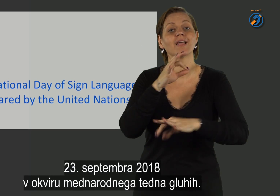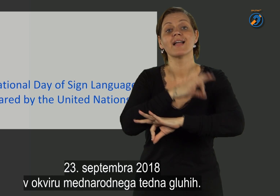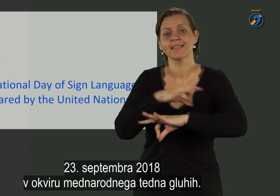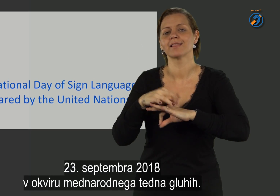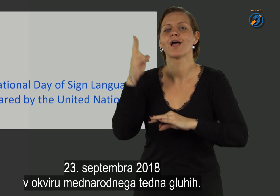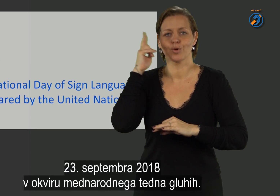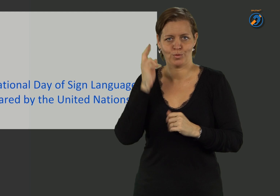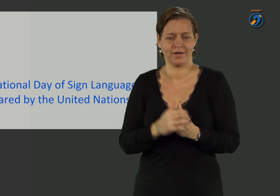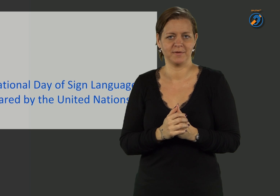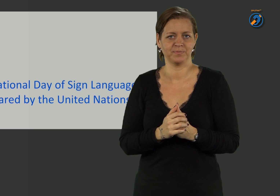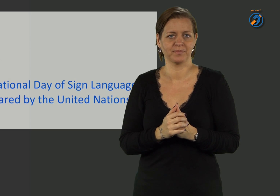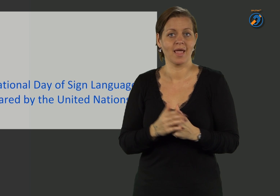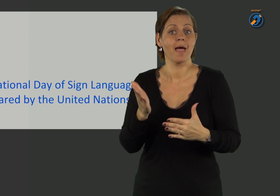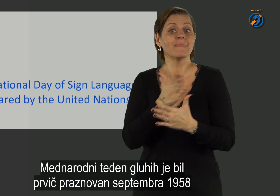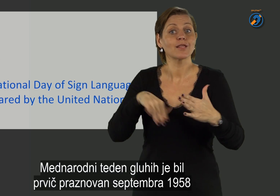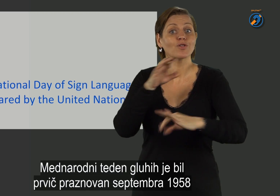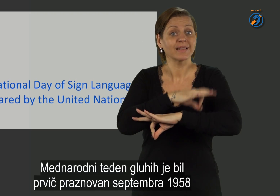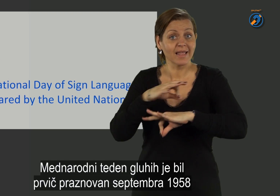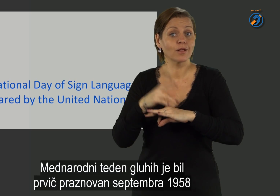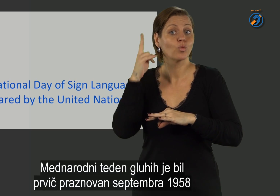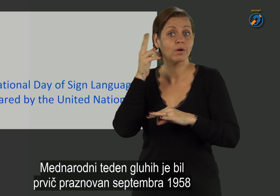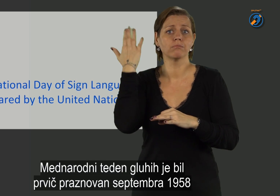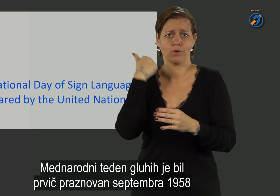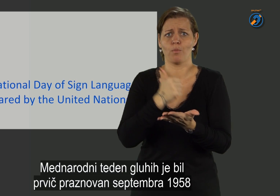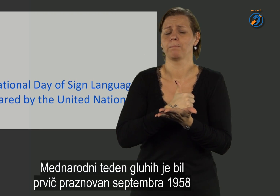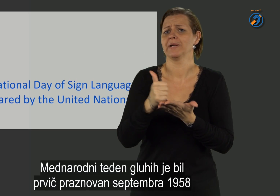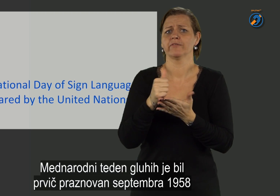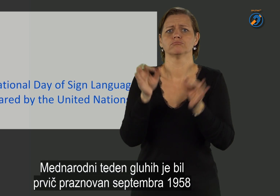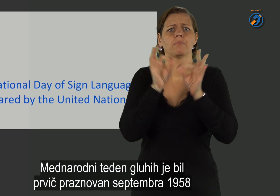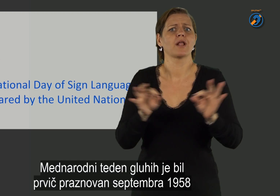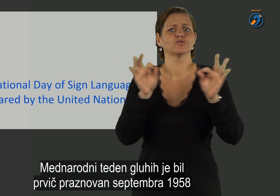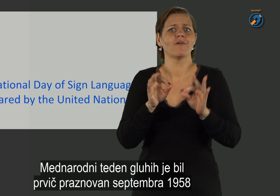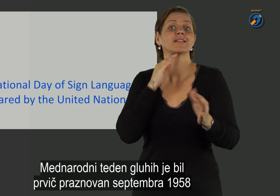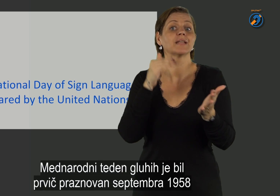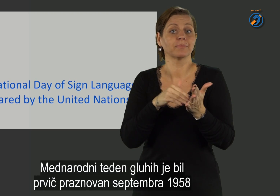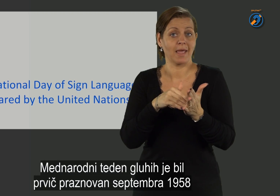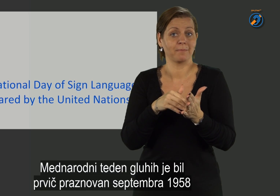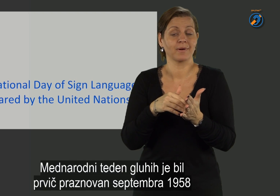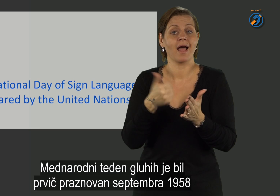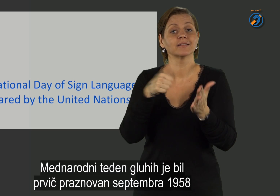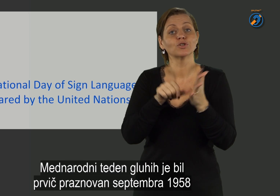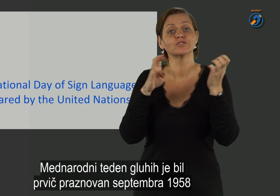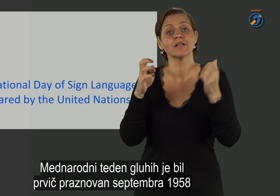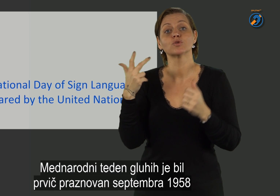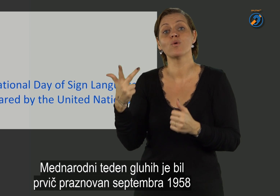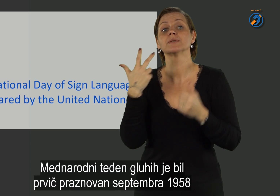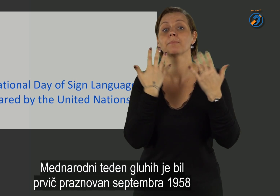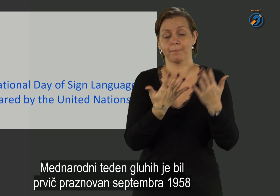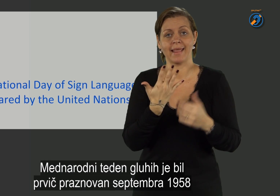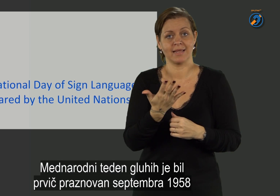Mednarodnega tedna gluhih. Mednarodni teden gluhih je bil prvič praznovan septembra 1958 in